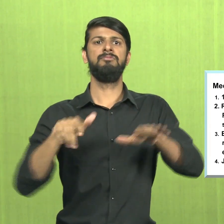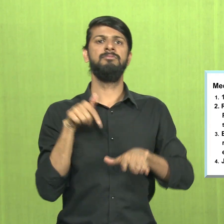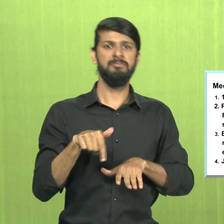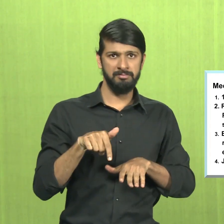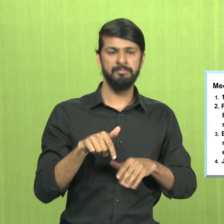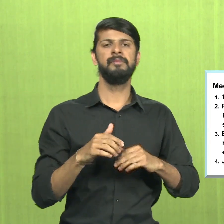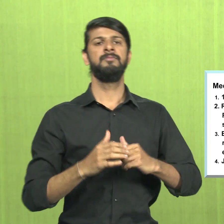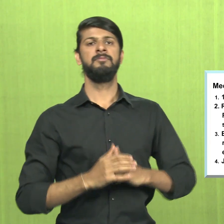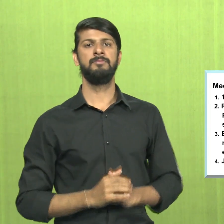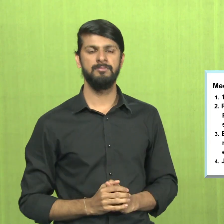लुट